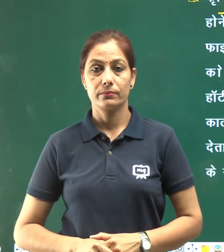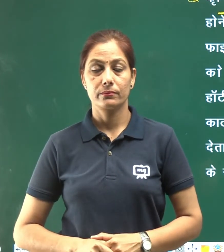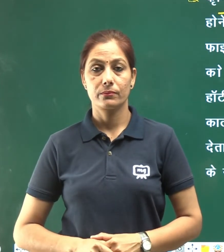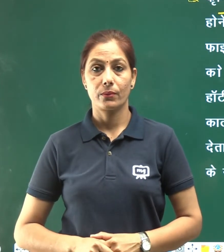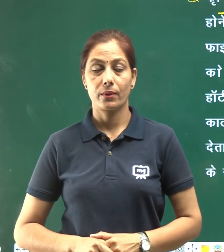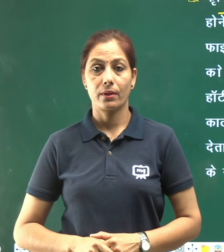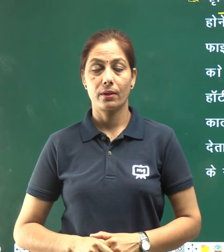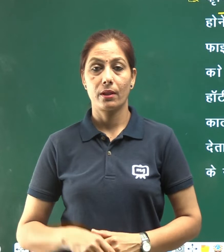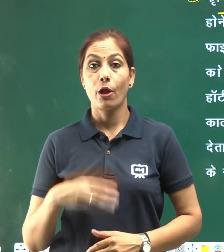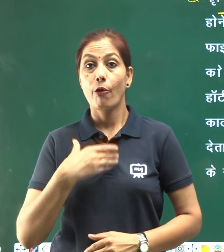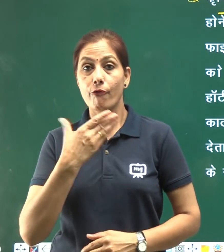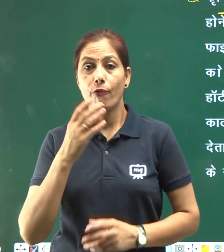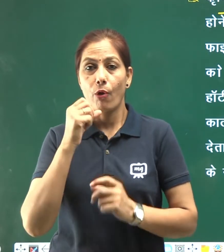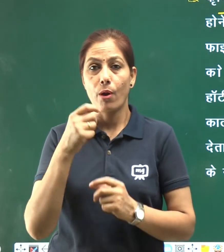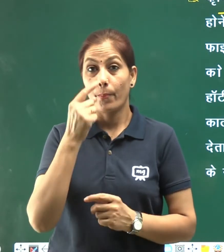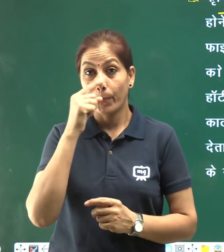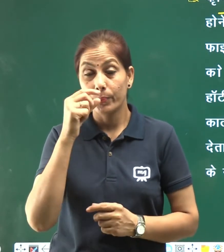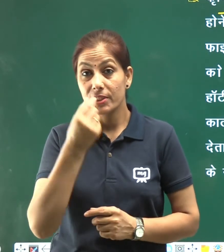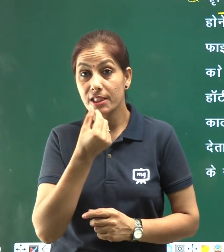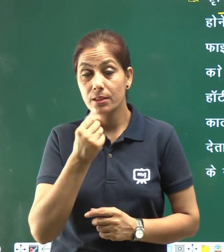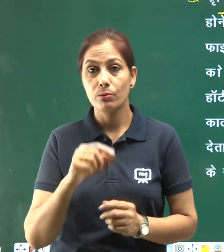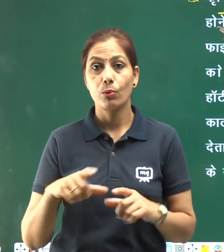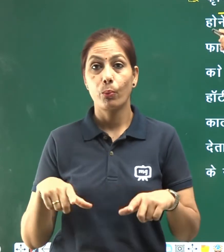फलदार पेड़ होने का बहाना बनाकर